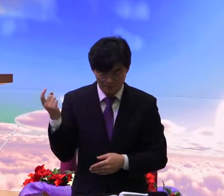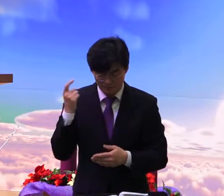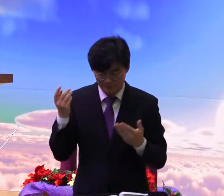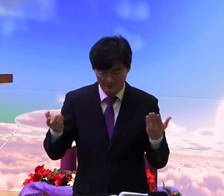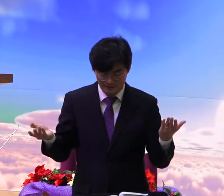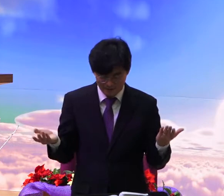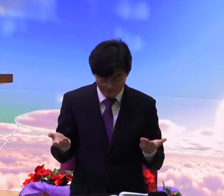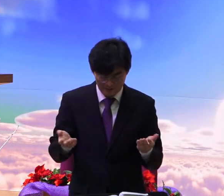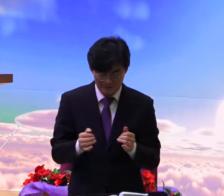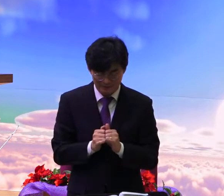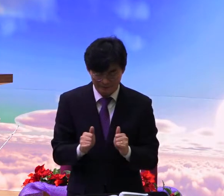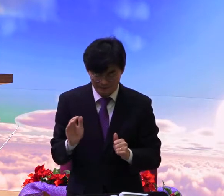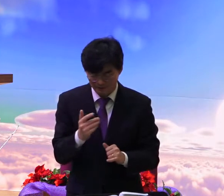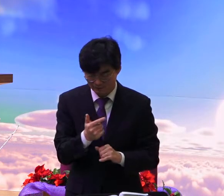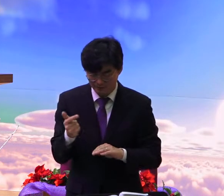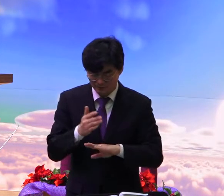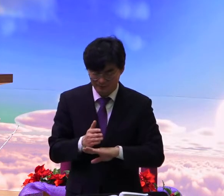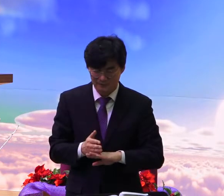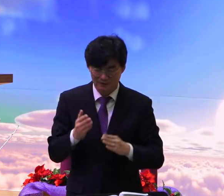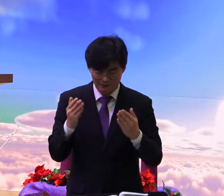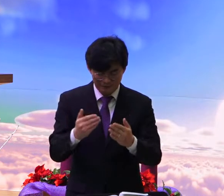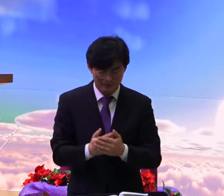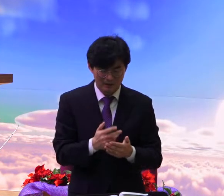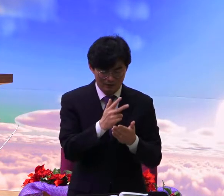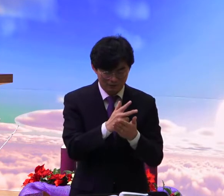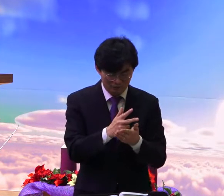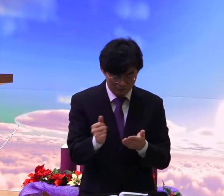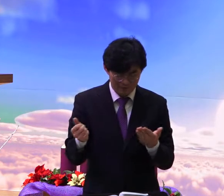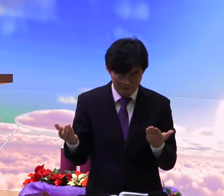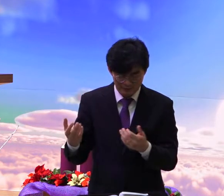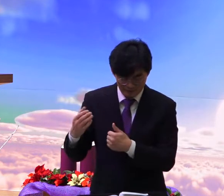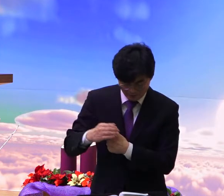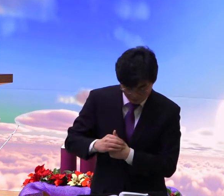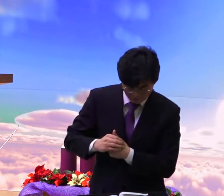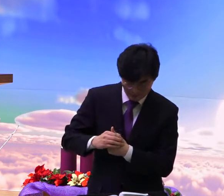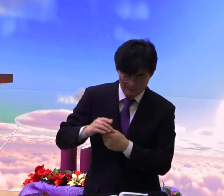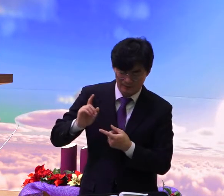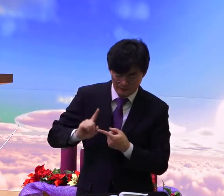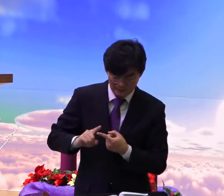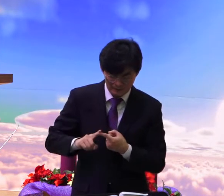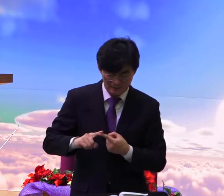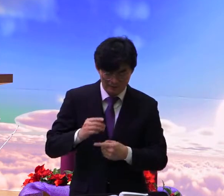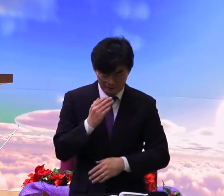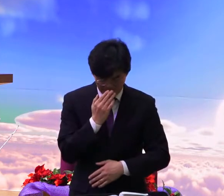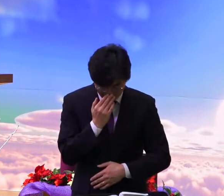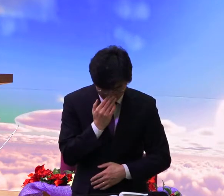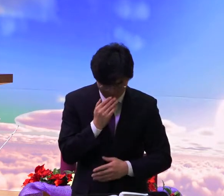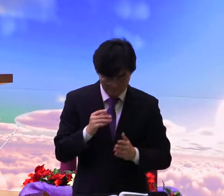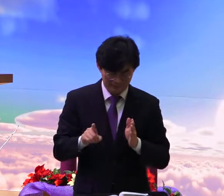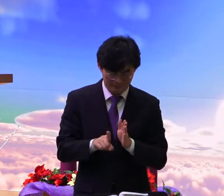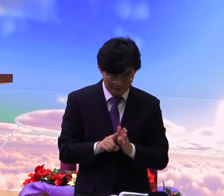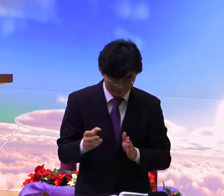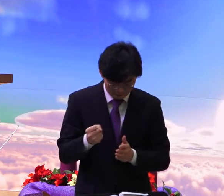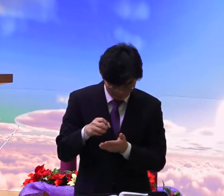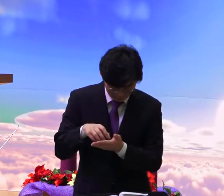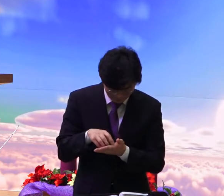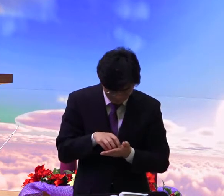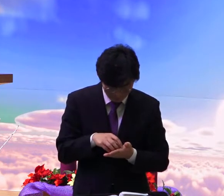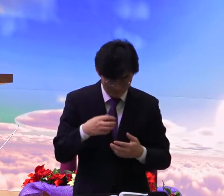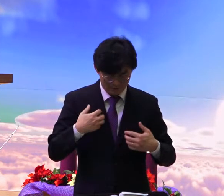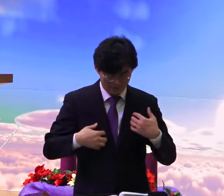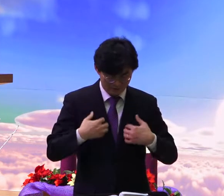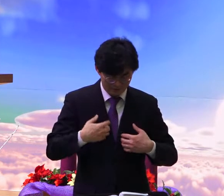주신 것을 감사합니다. 주님 맡겨주신 일을 우리가 더욱 신중하게 생각하고 믿음으로 받아들이고